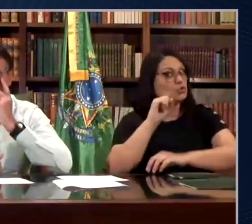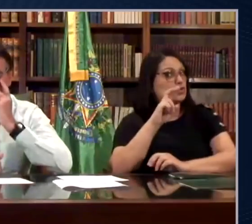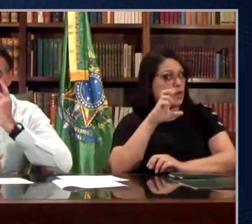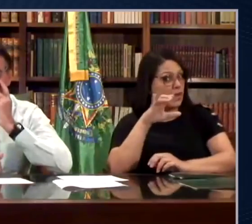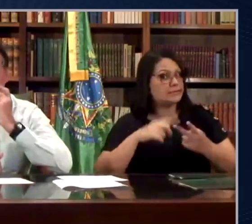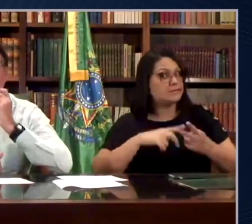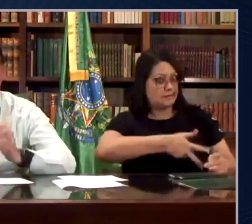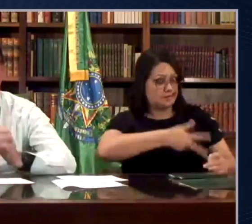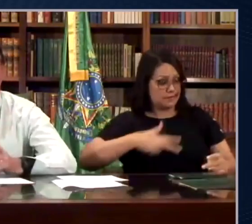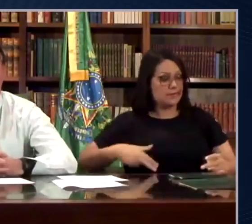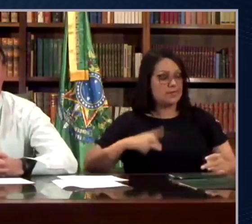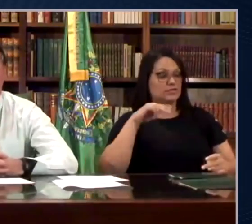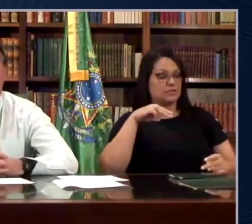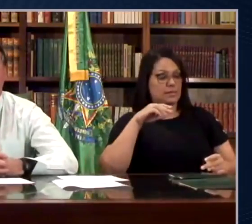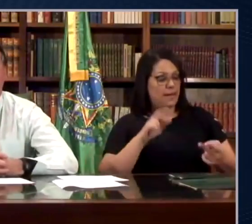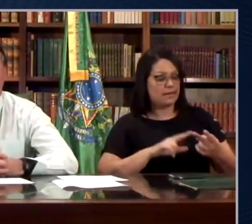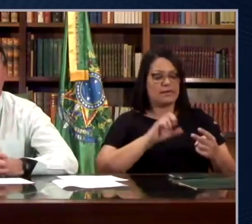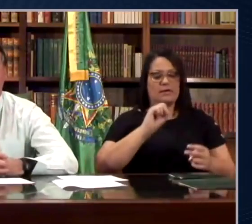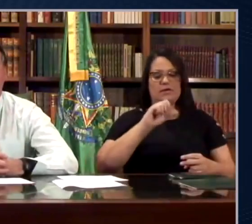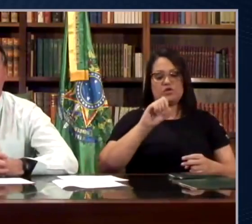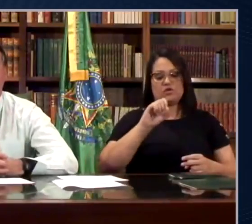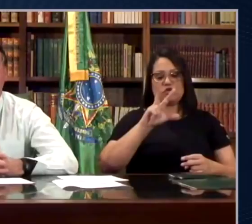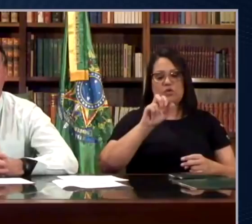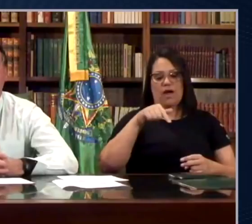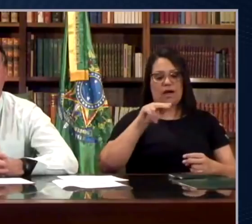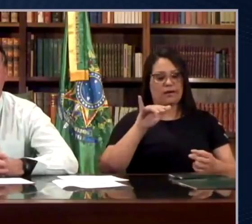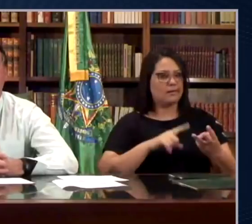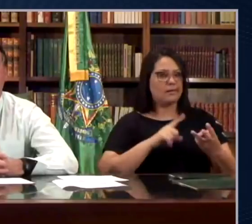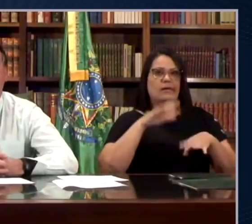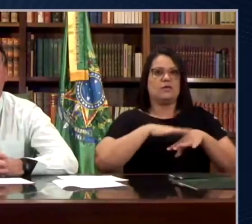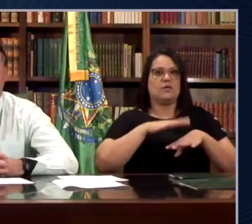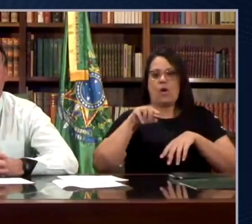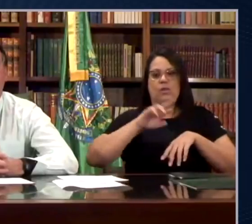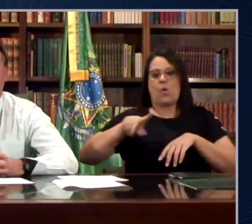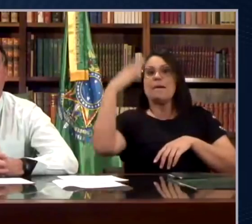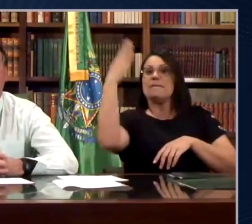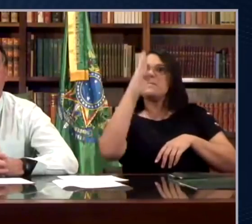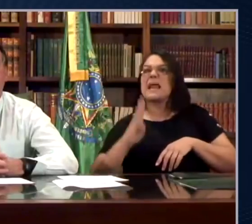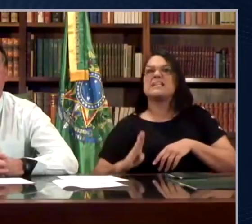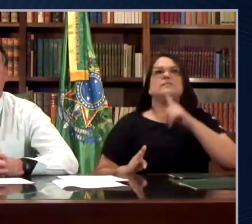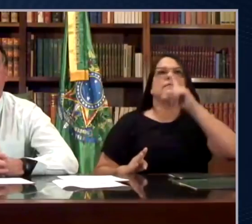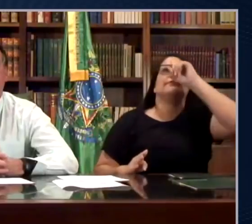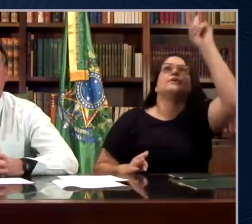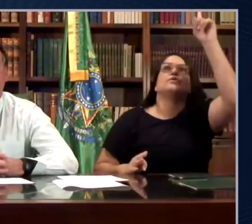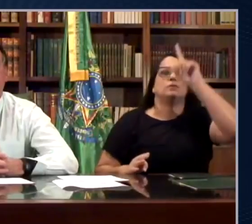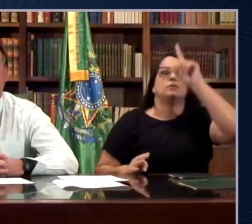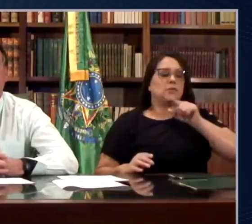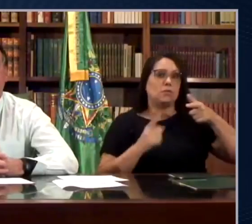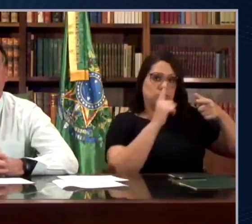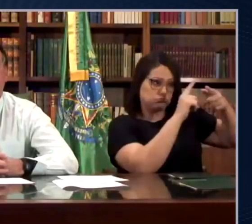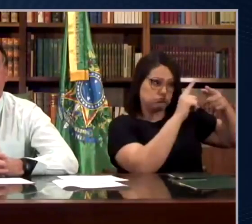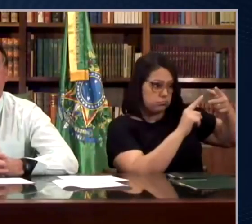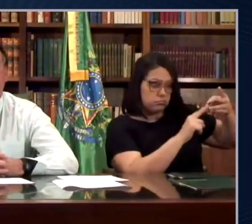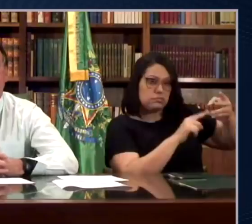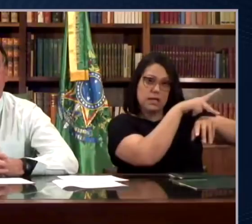adotou agora, a Eslováquia, não é uma invenção brasileira, é um caminho correto. Agora, governadores